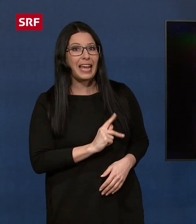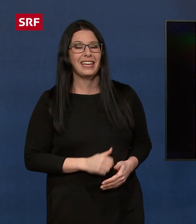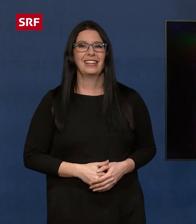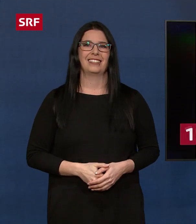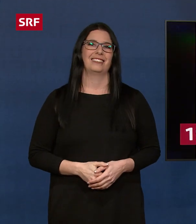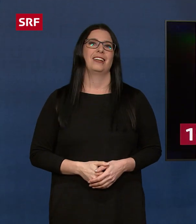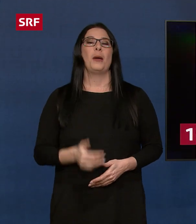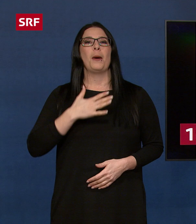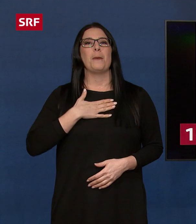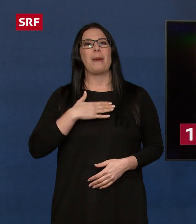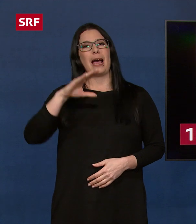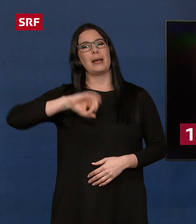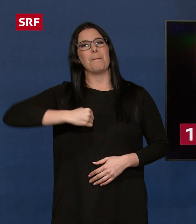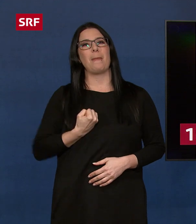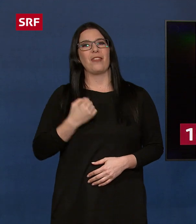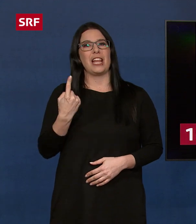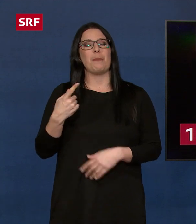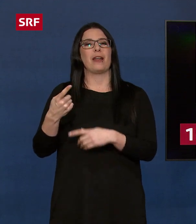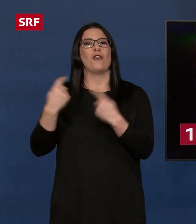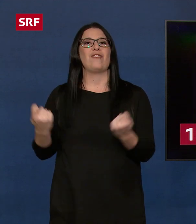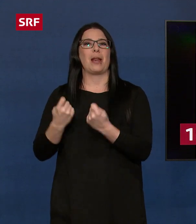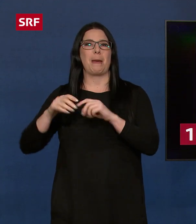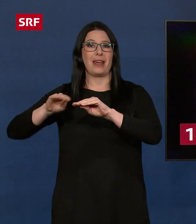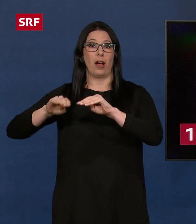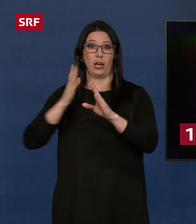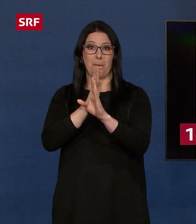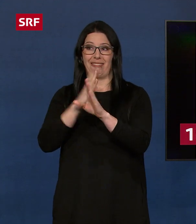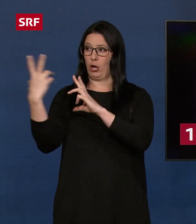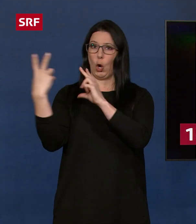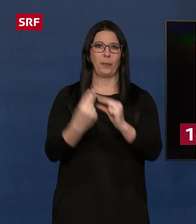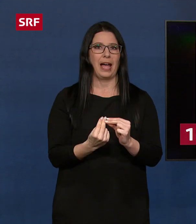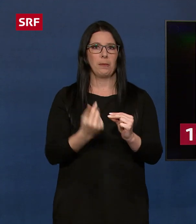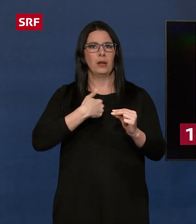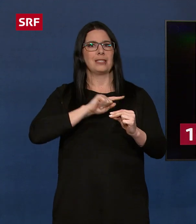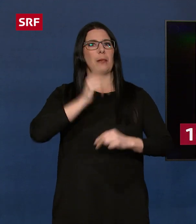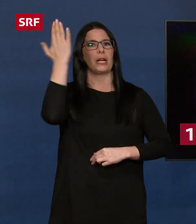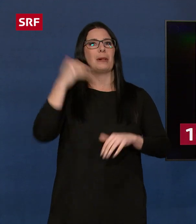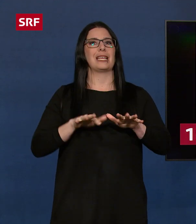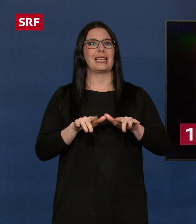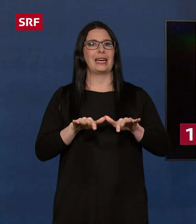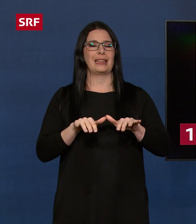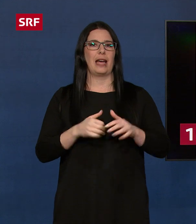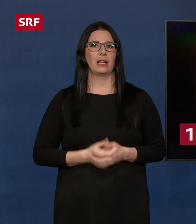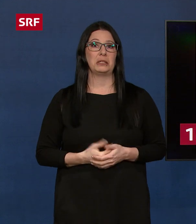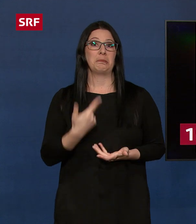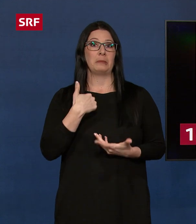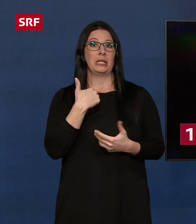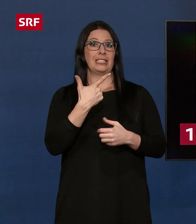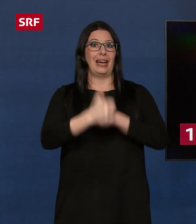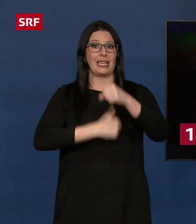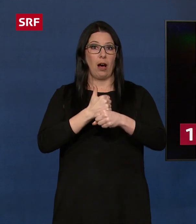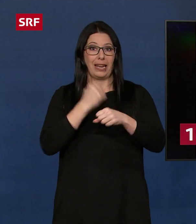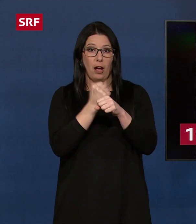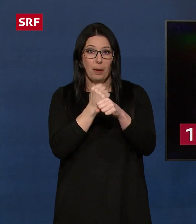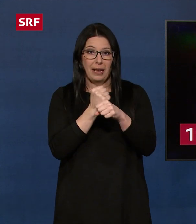Ich bin ein Werbeberater. Er kommt über den Mittag heimguts Mittagessen. Ich war Sekretärin. Ich habe noch zwei Jahre gearbeitet, bevor wir